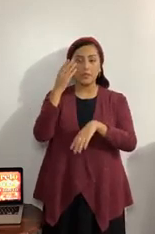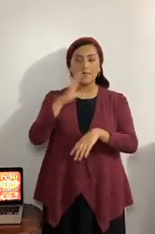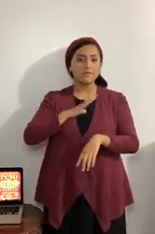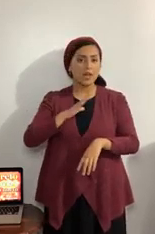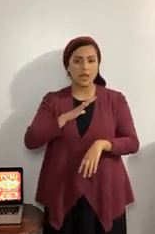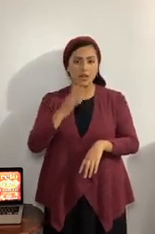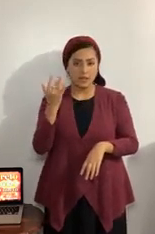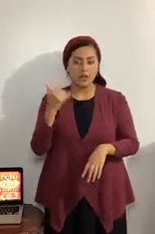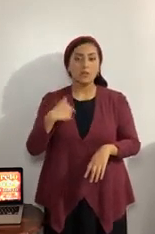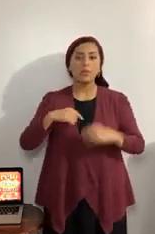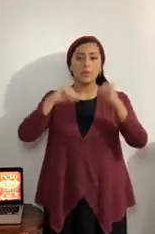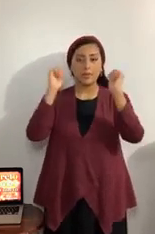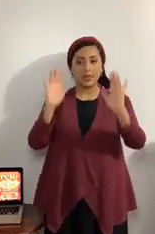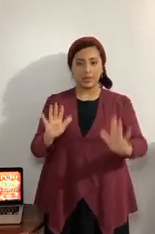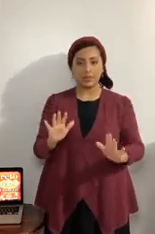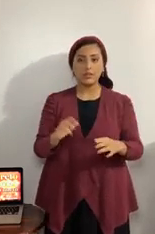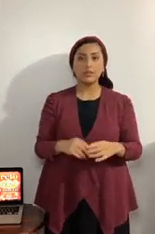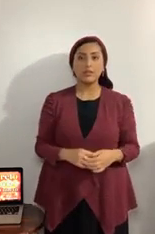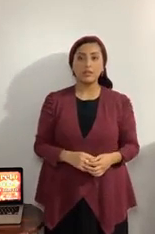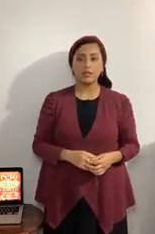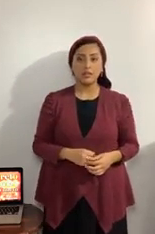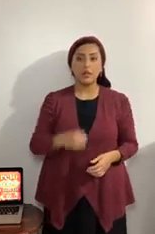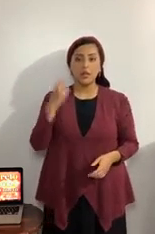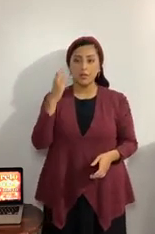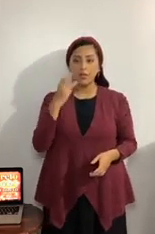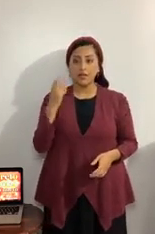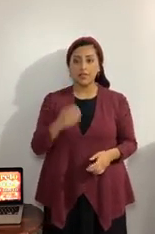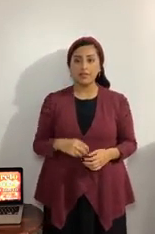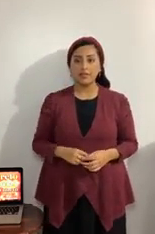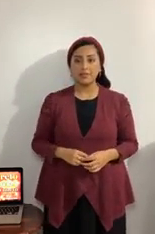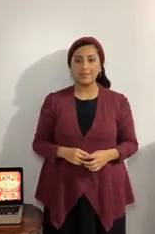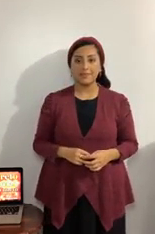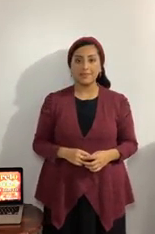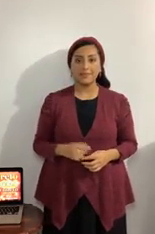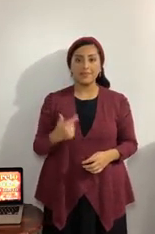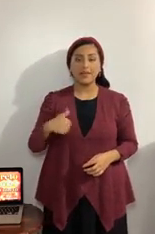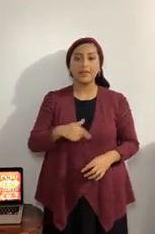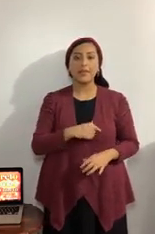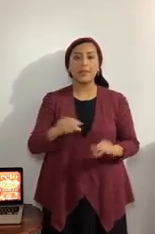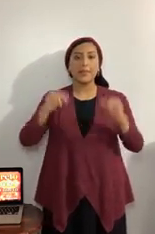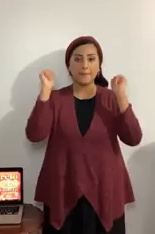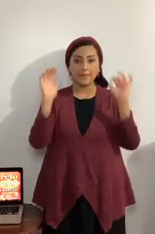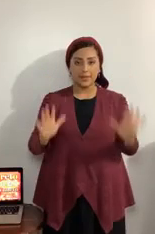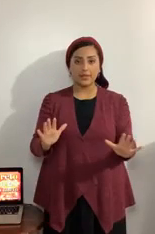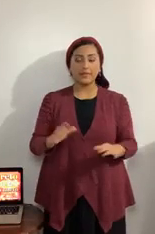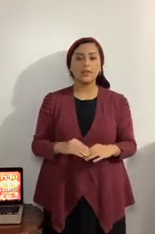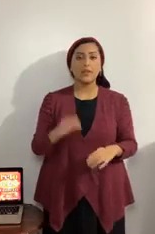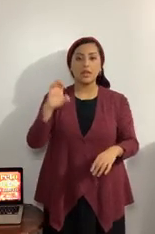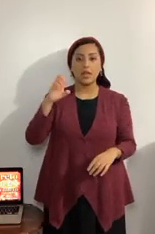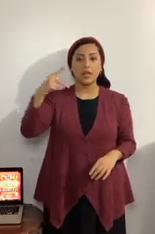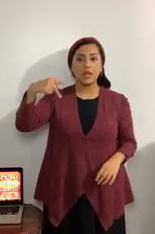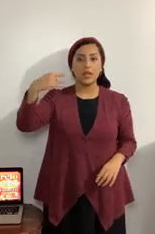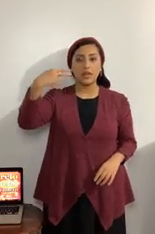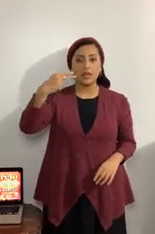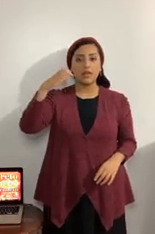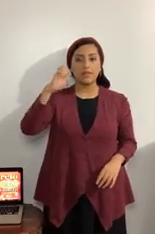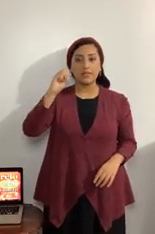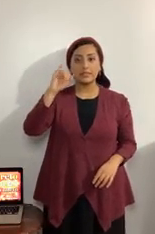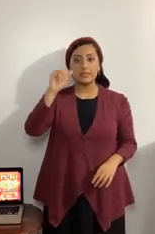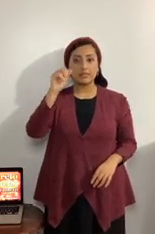eso bendecimos el vino, hacemos las brajot, las bendiciones. En Efesios 5:18 dice, no os embriaguéis con